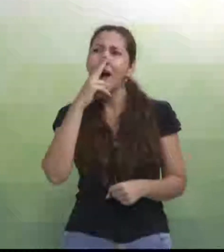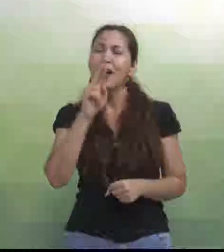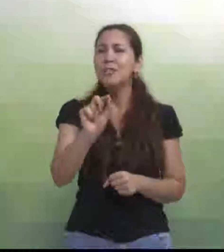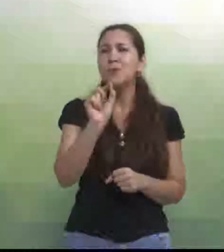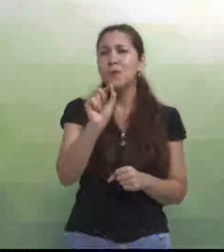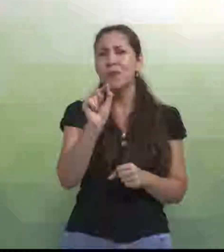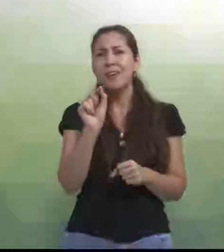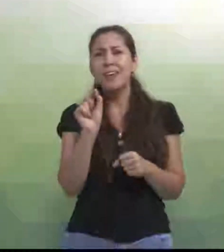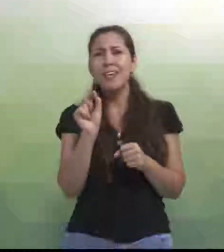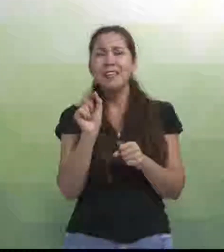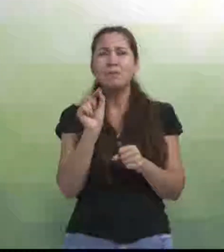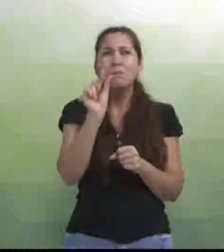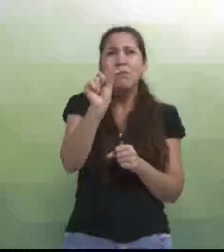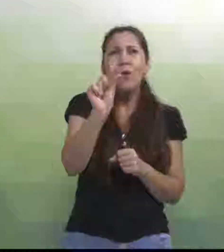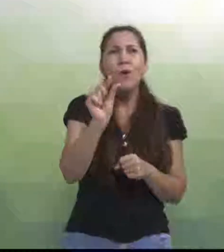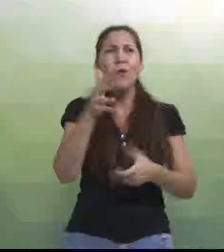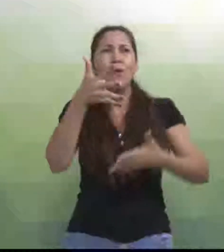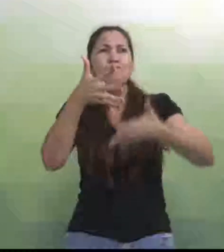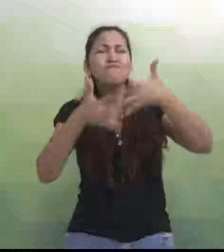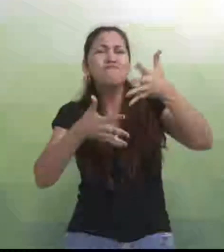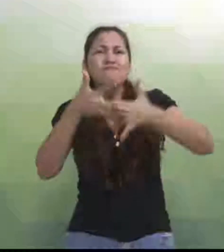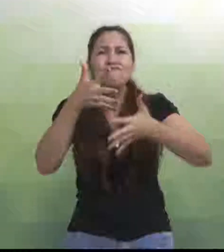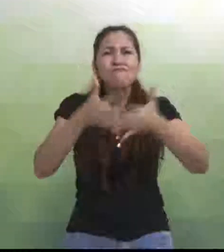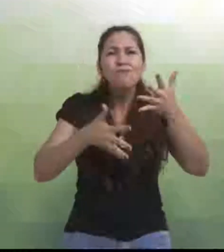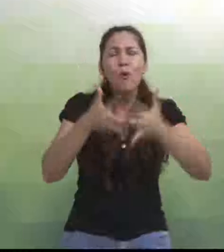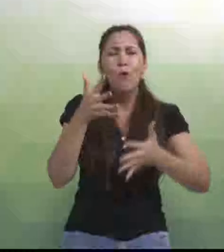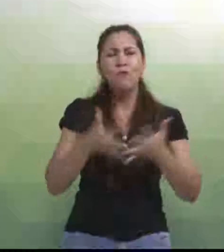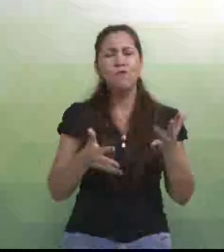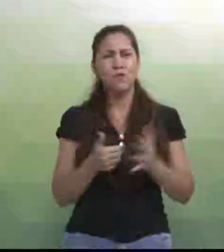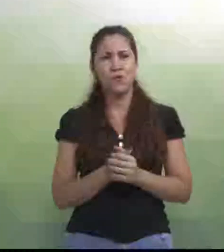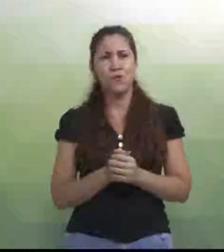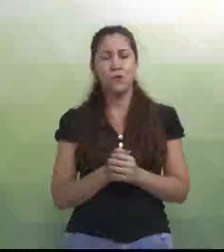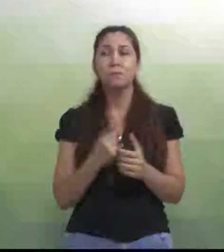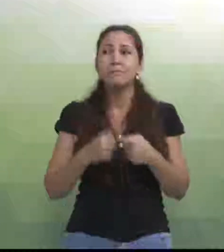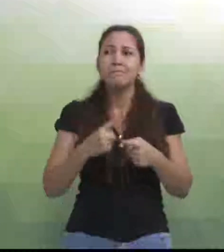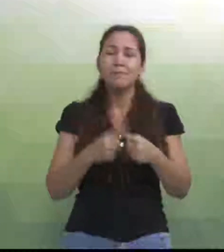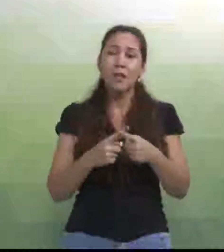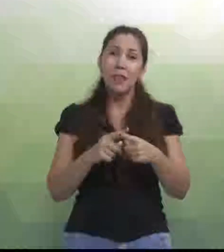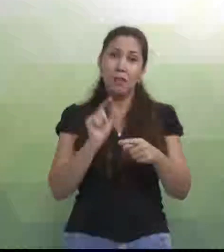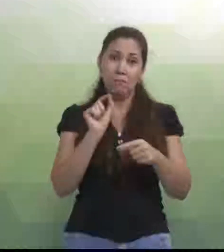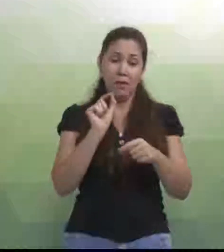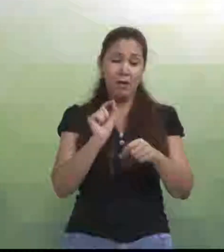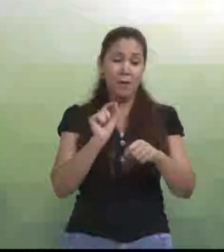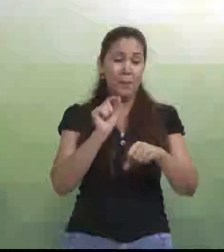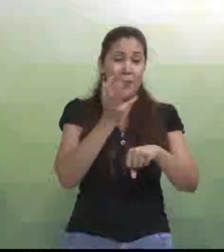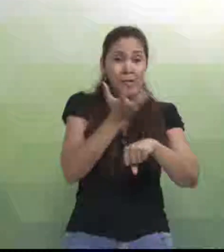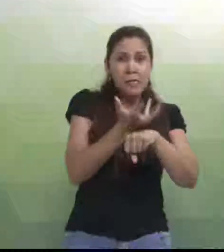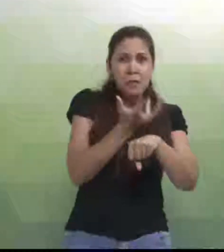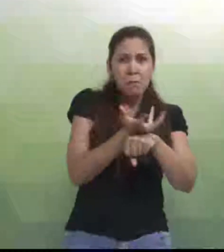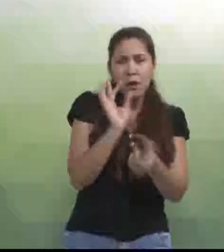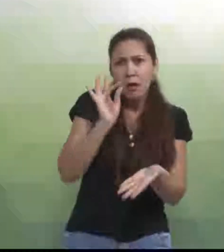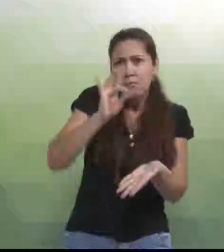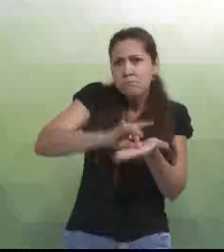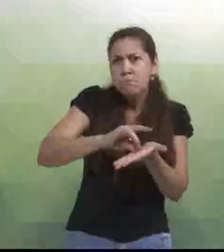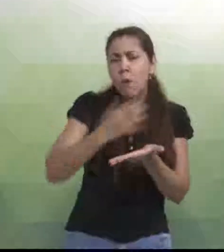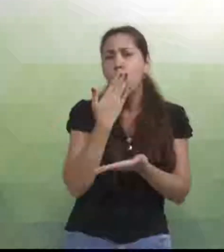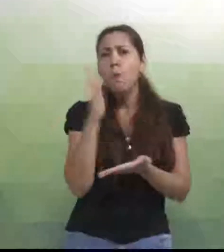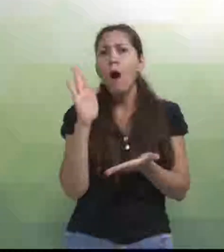conflito, uma certa confusão. Por quê? Qual é o objetivo da disciplina de Libras? Comunicação?